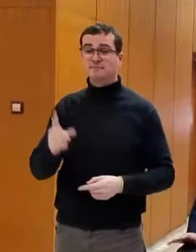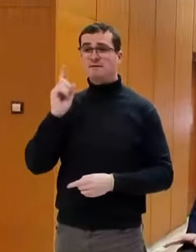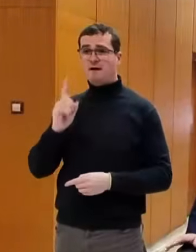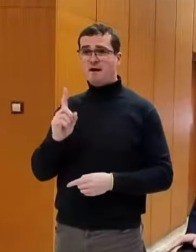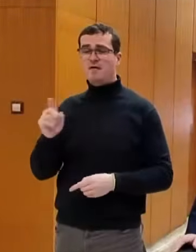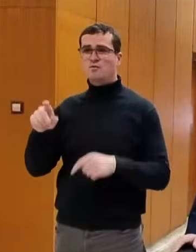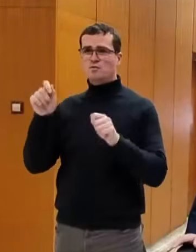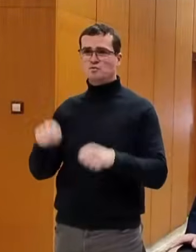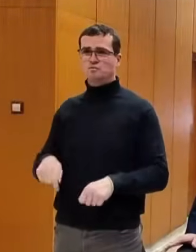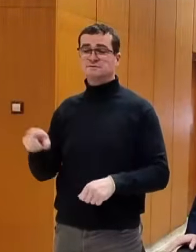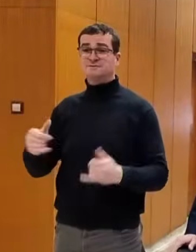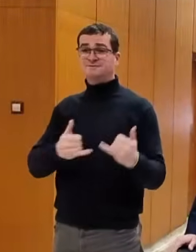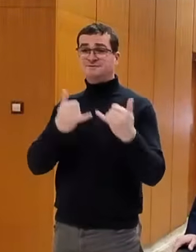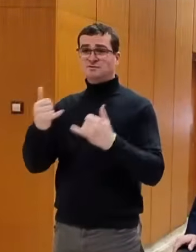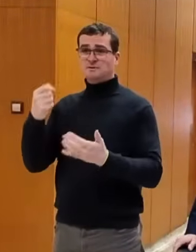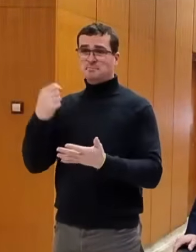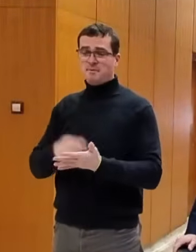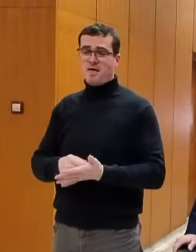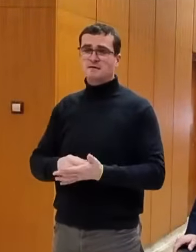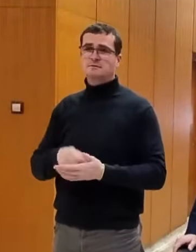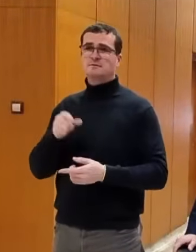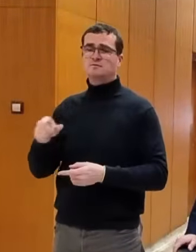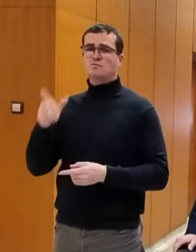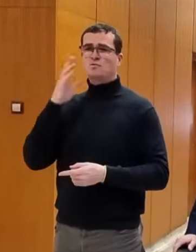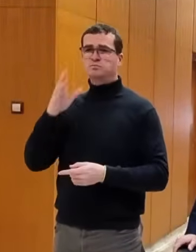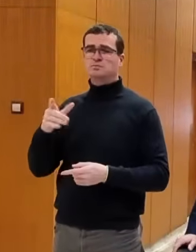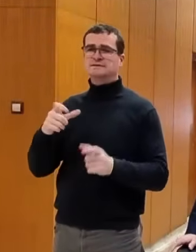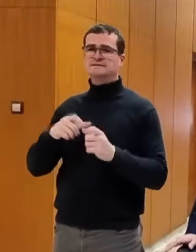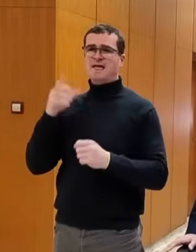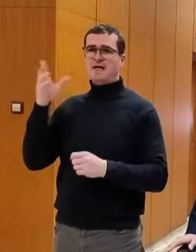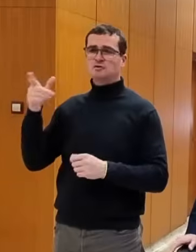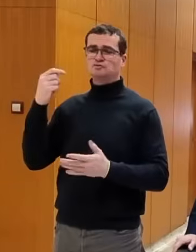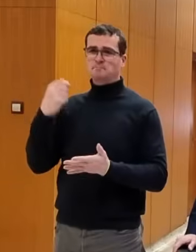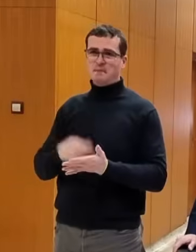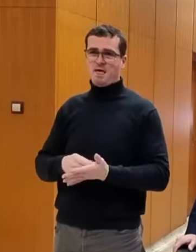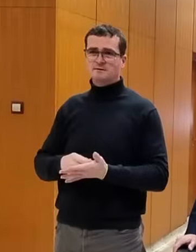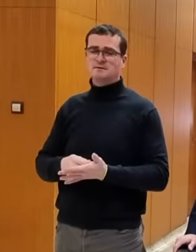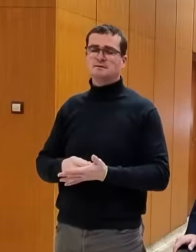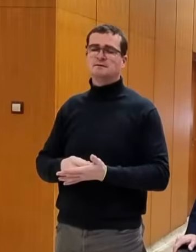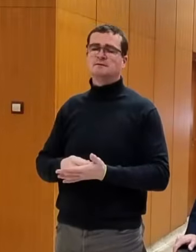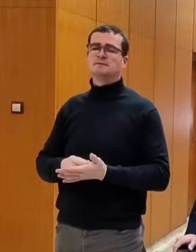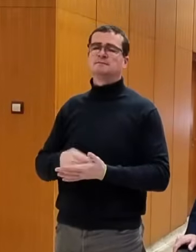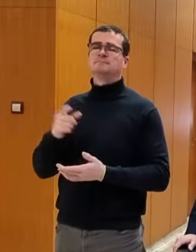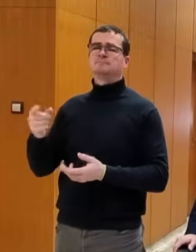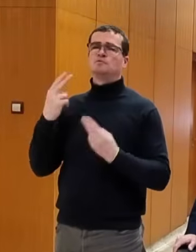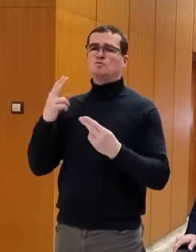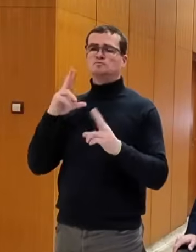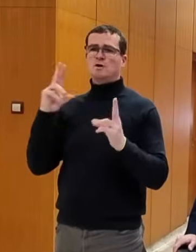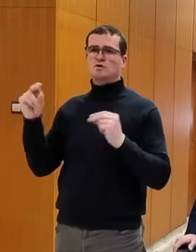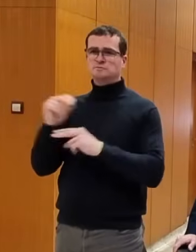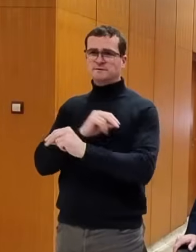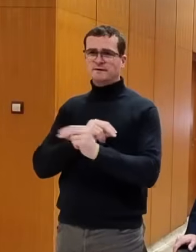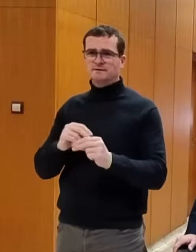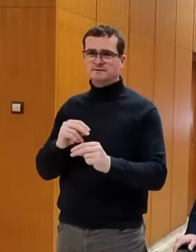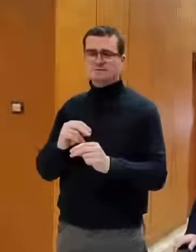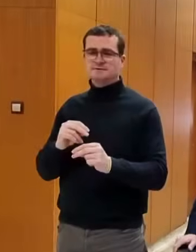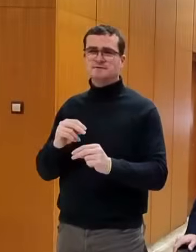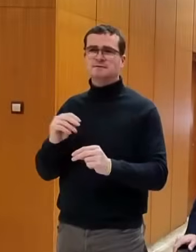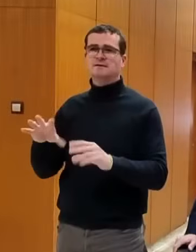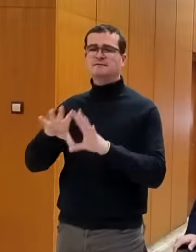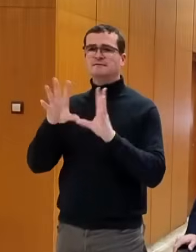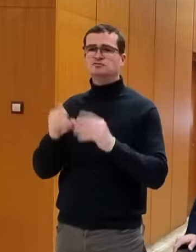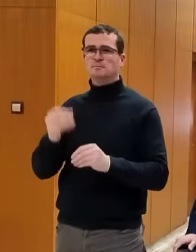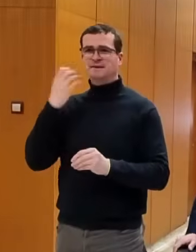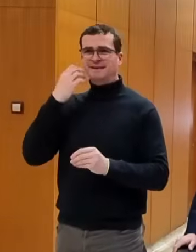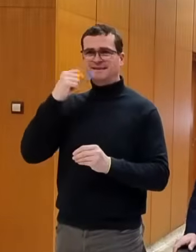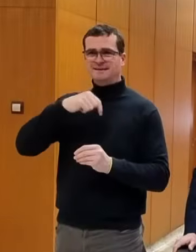ale to rozhodnutie, ktoré doteraz platilo, že to bude na Sliači, platí. je dôležité sa porozprávať s